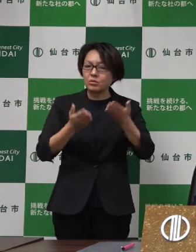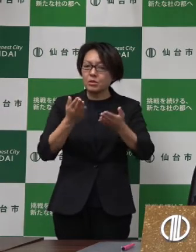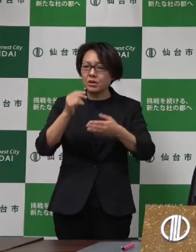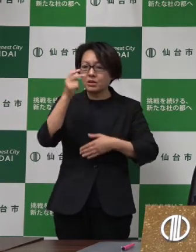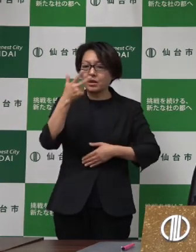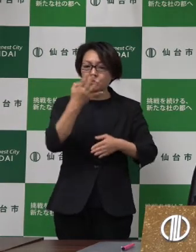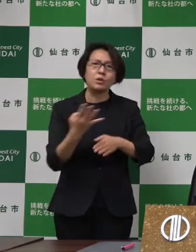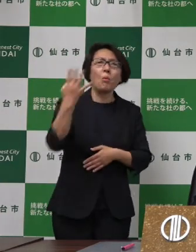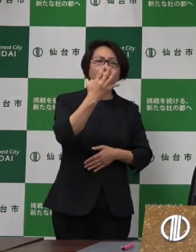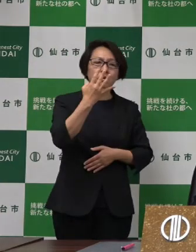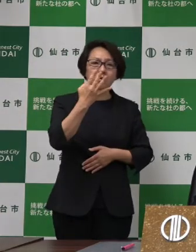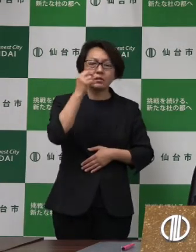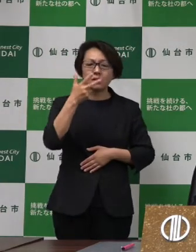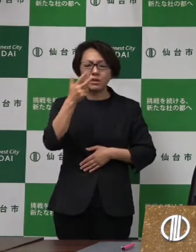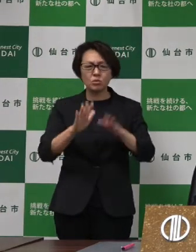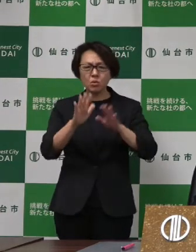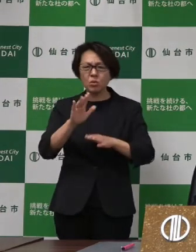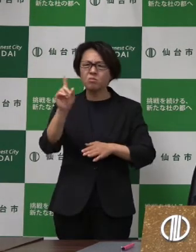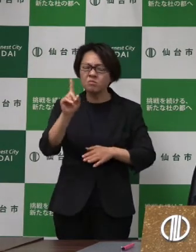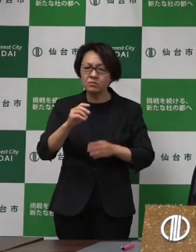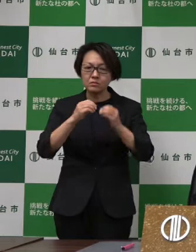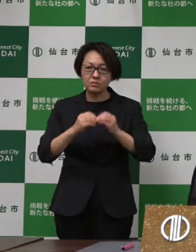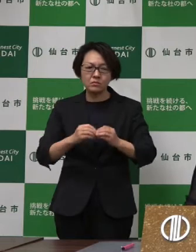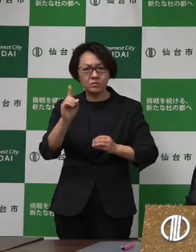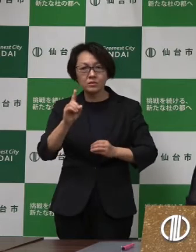ますが、これは何が起こっているということなんでしょうか。